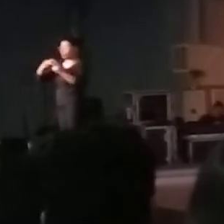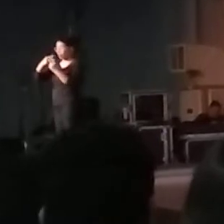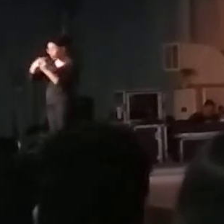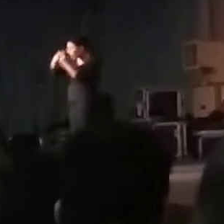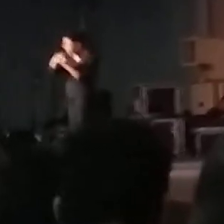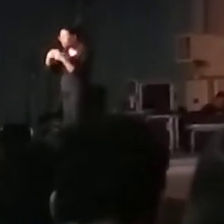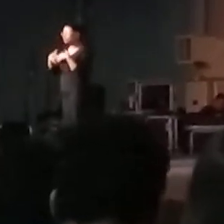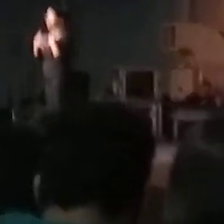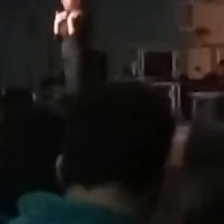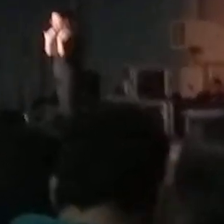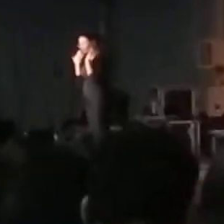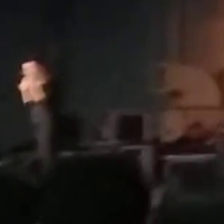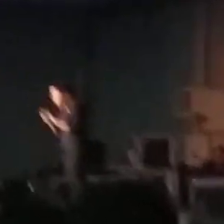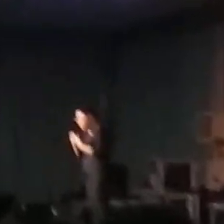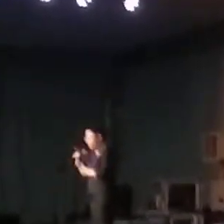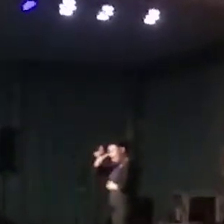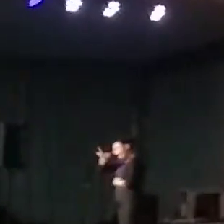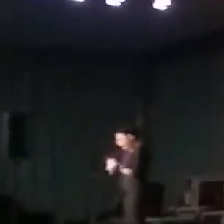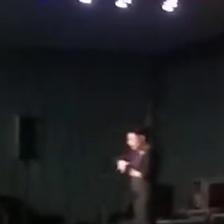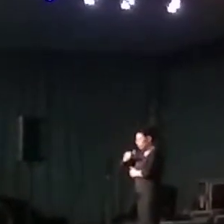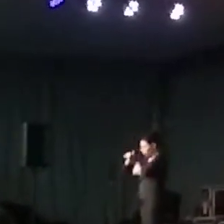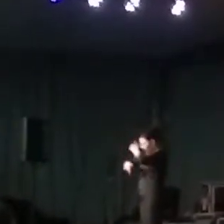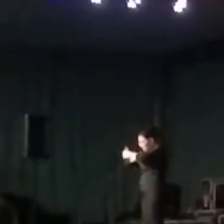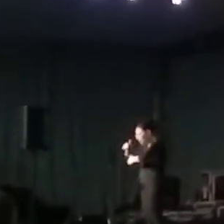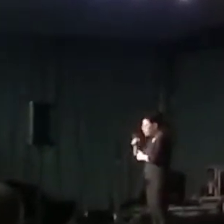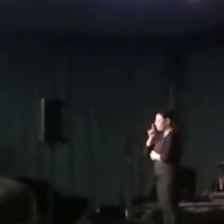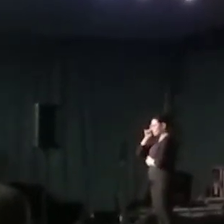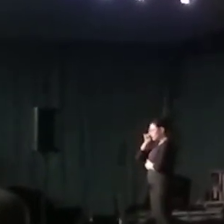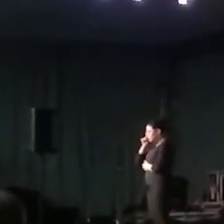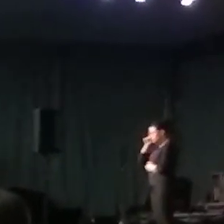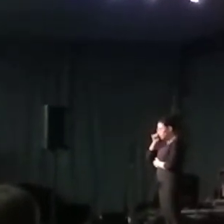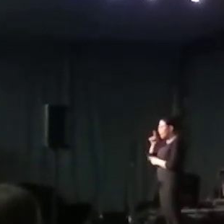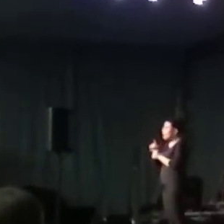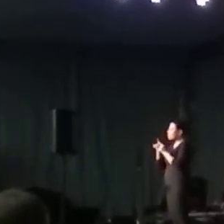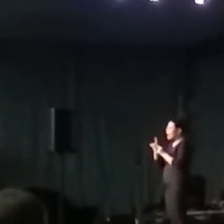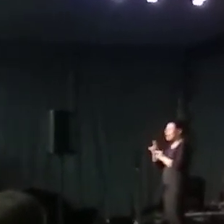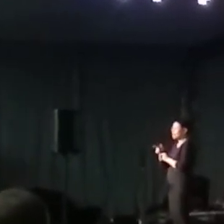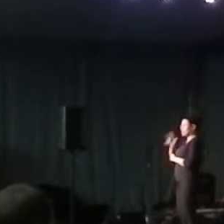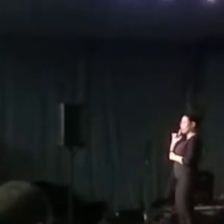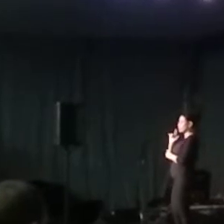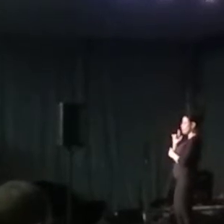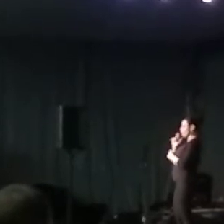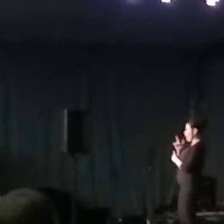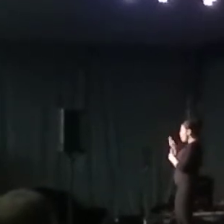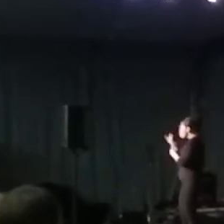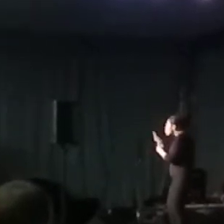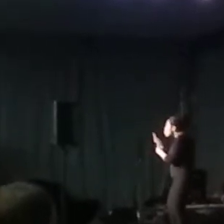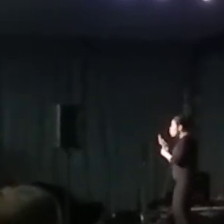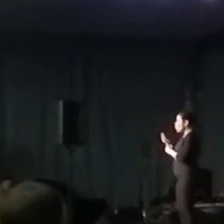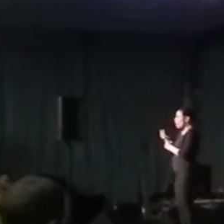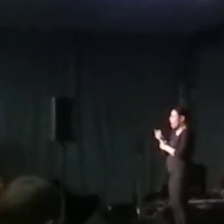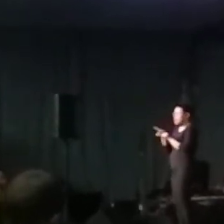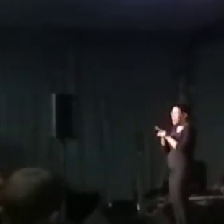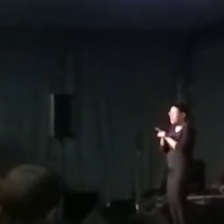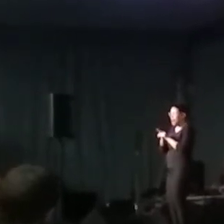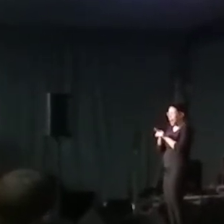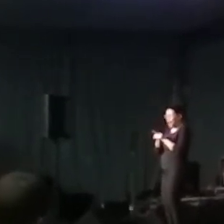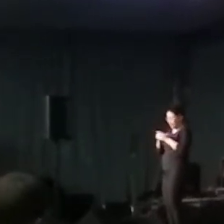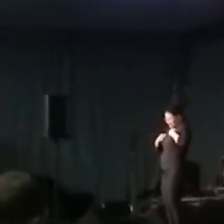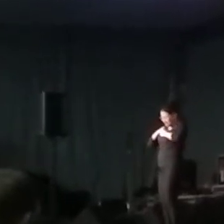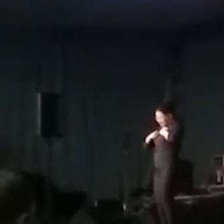Então é um trabalho de risco. Mas eu também acendo vela, tomo banho de sal grosso, rezo o Pai Nosso